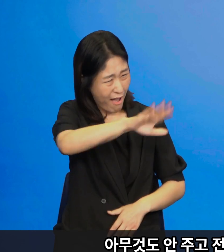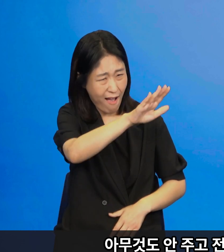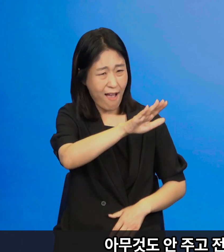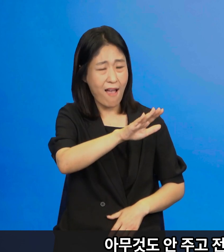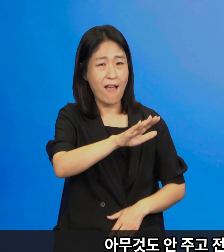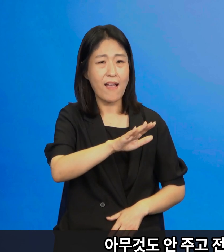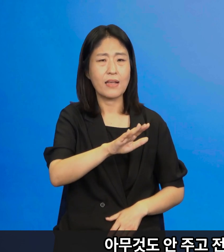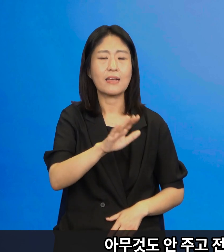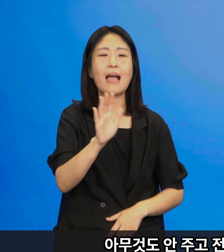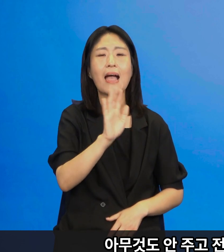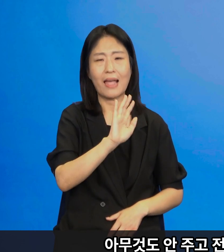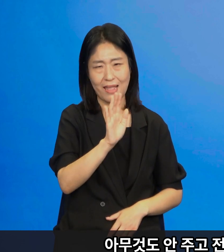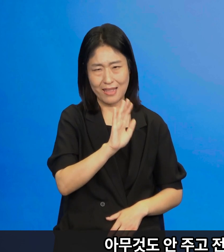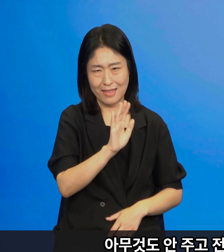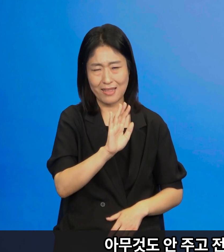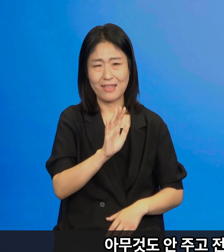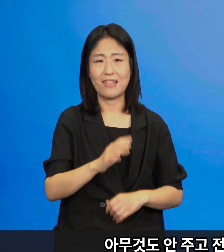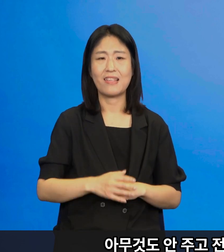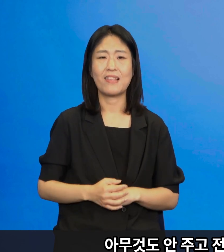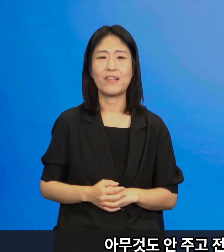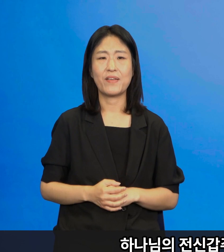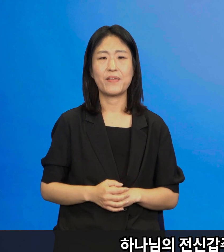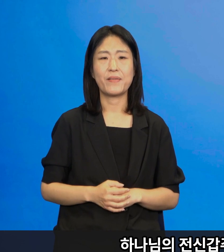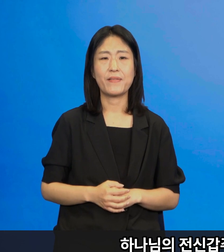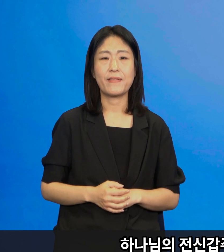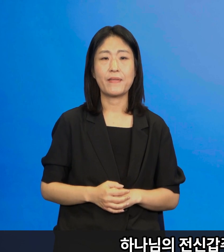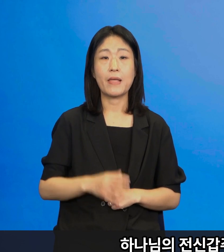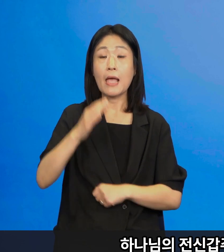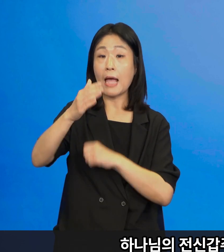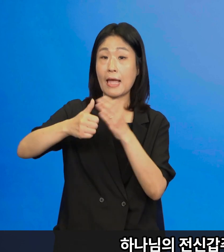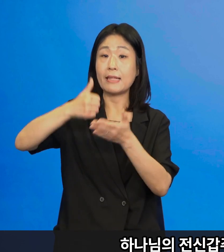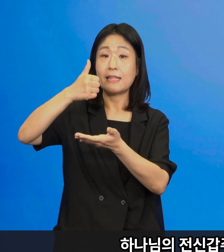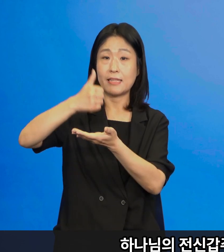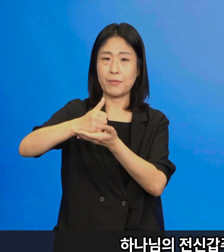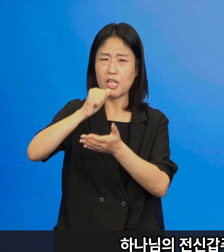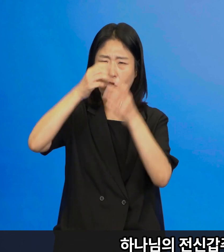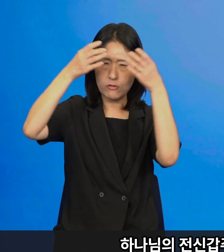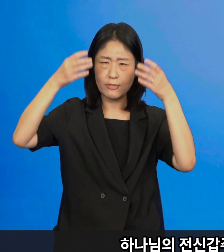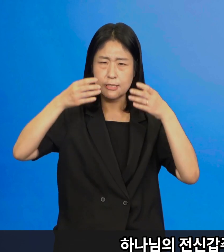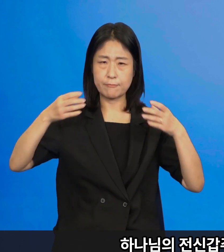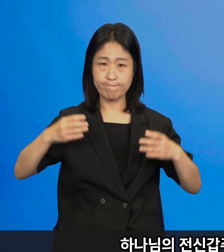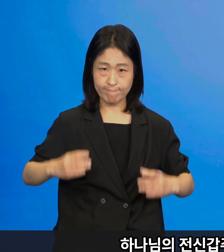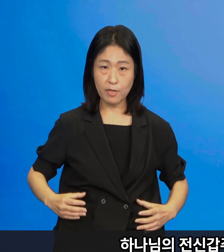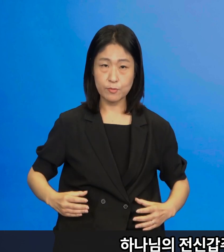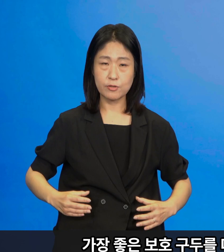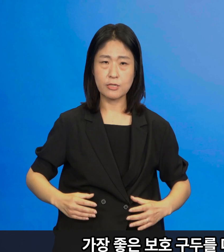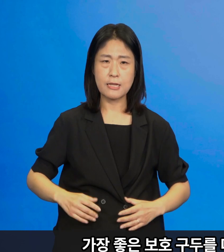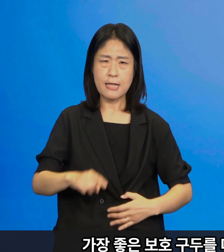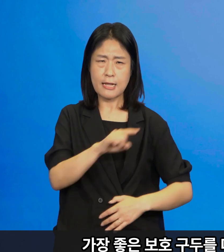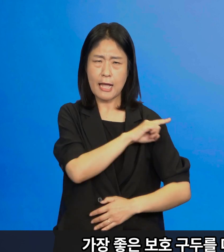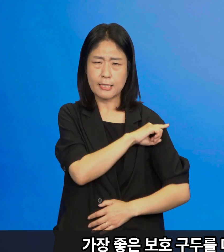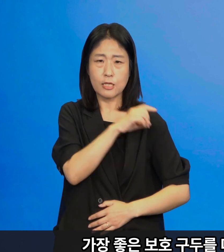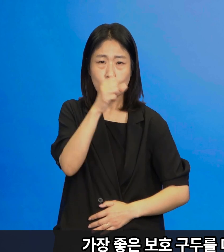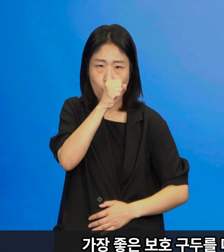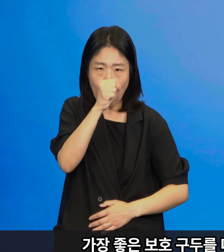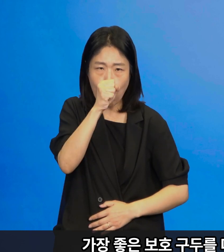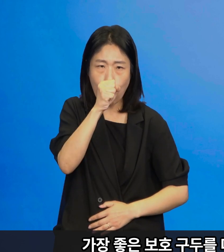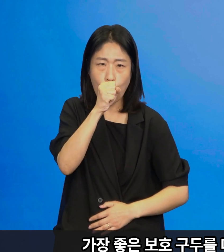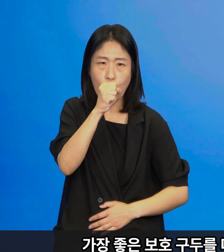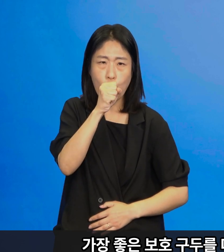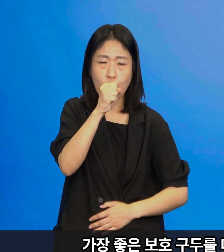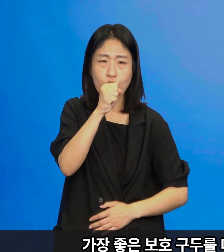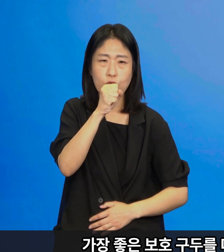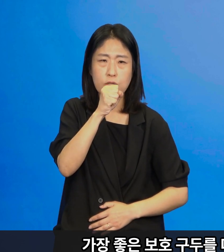전쟁터 보내시는 게 아니고, 하나님의 전신갑주, 가장 좋은 무기들, 가장 좋은